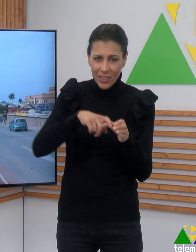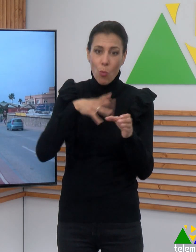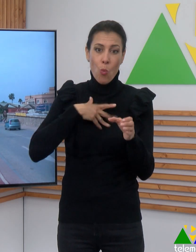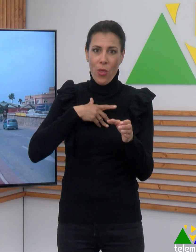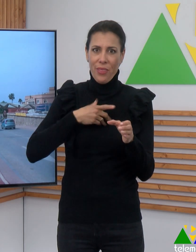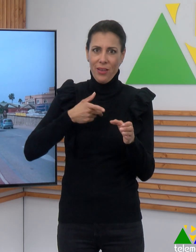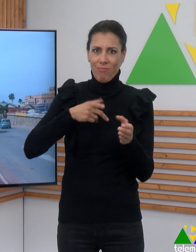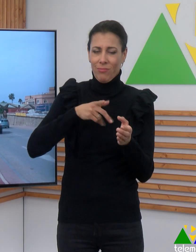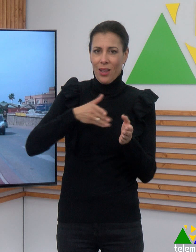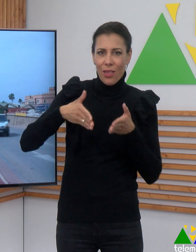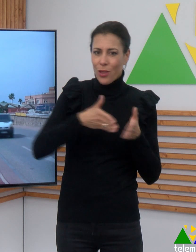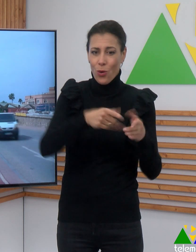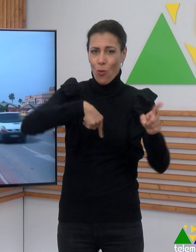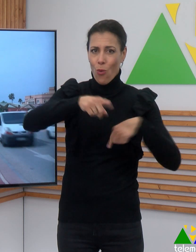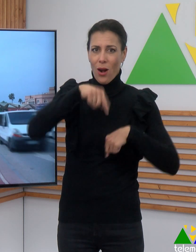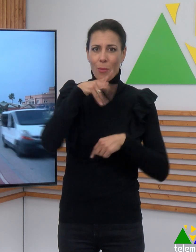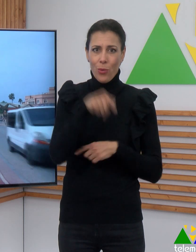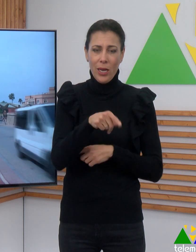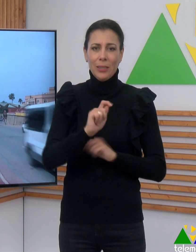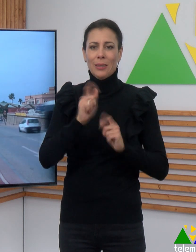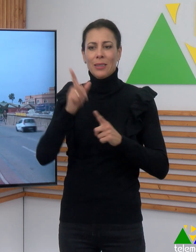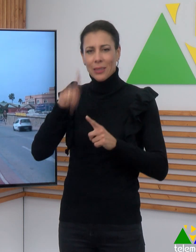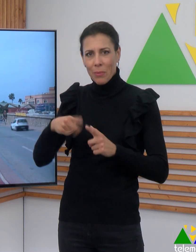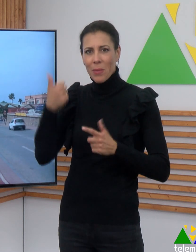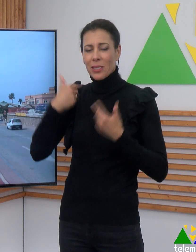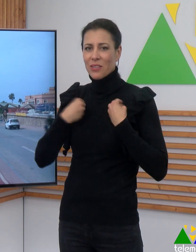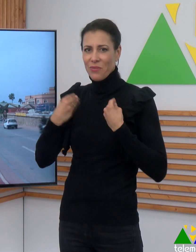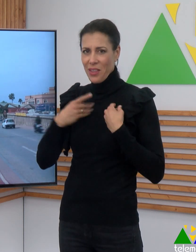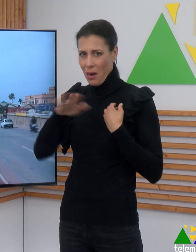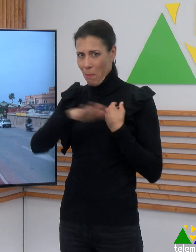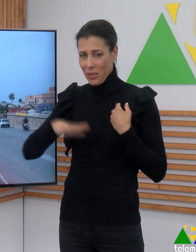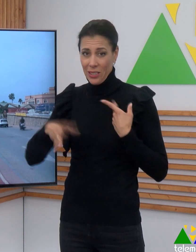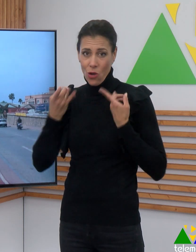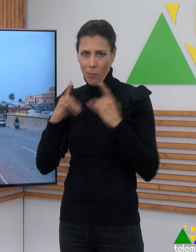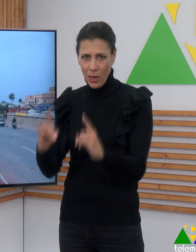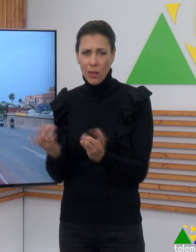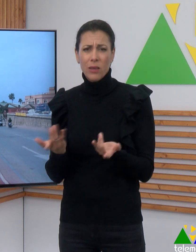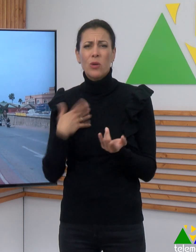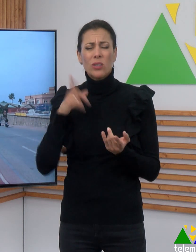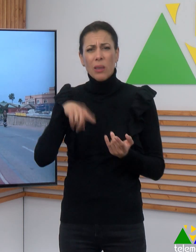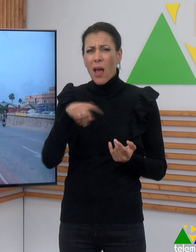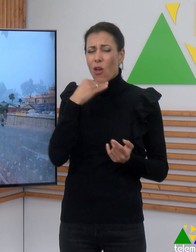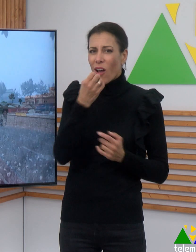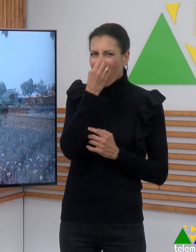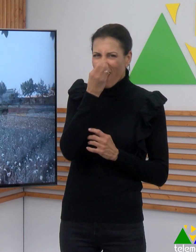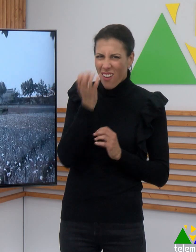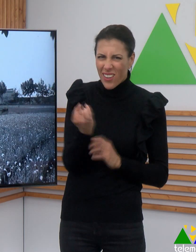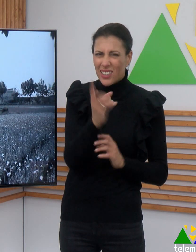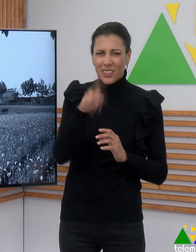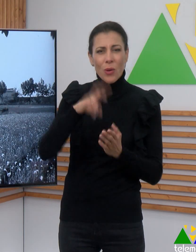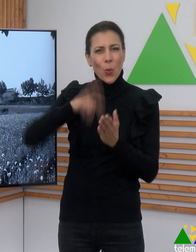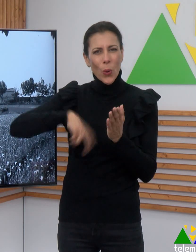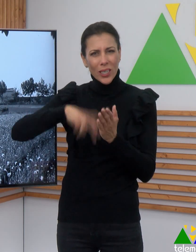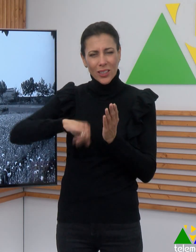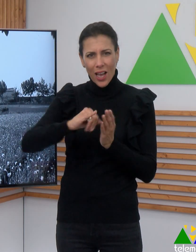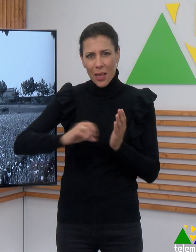por aquí, también le da más vida al paseo de la explanada. Claro, y, porque aquí recordamos que aquí había claveles y había huertas y, importantes. Claro.